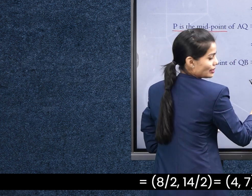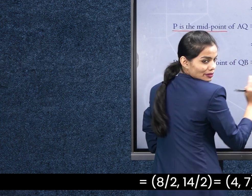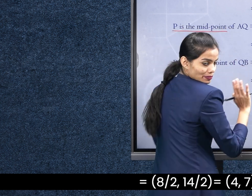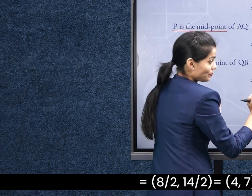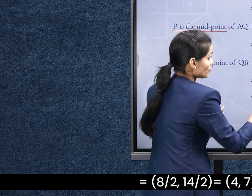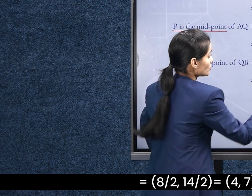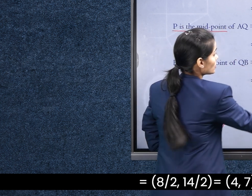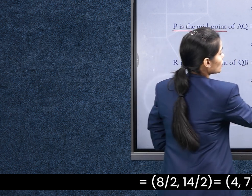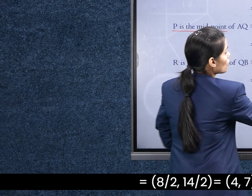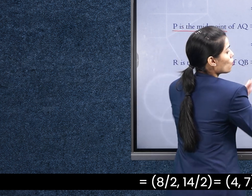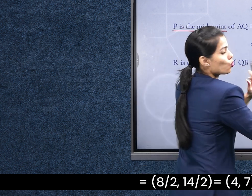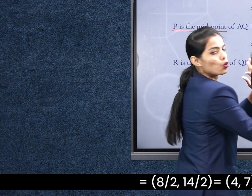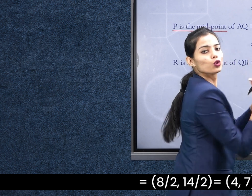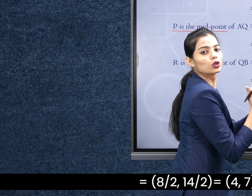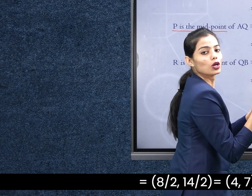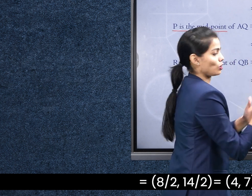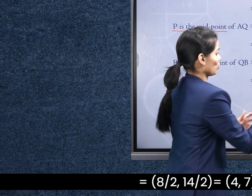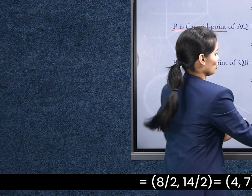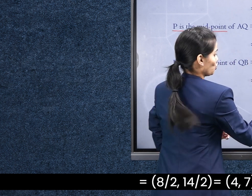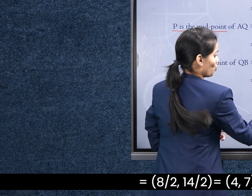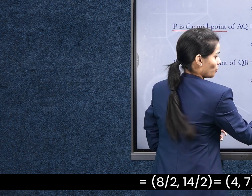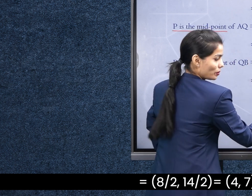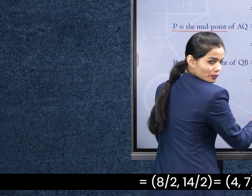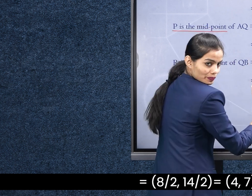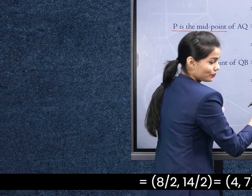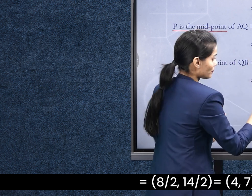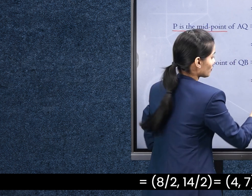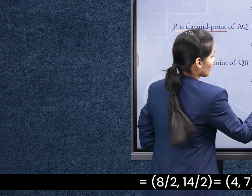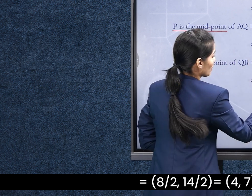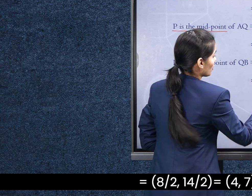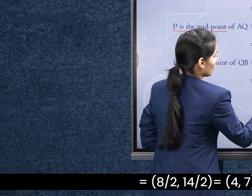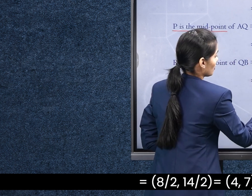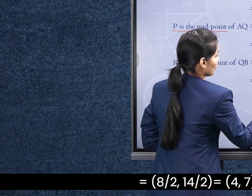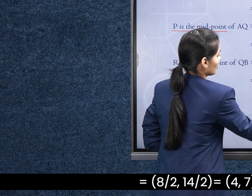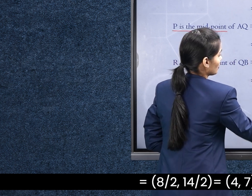14/2 4, 7ರ ಮಧ್ಯಬಿಂದುವಾಗಿದೆ.